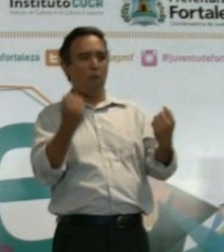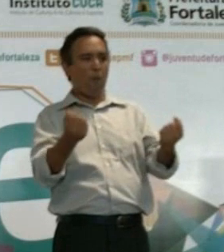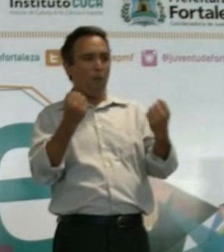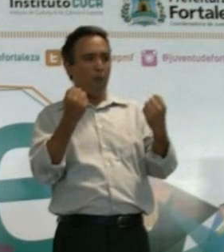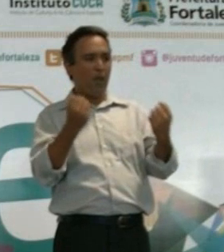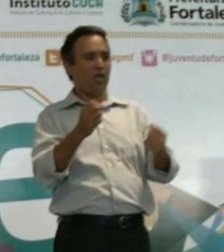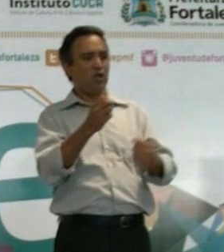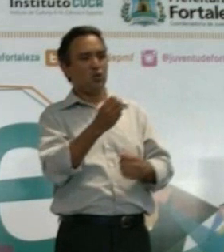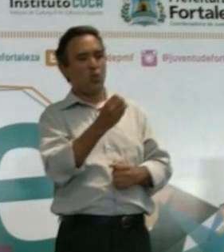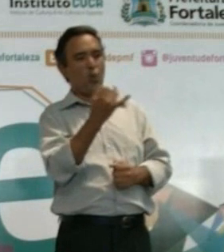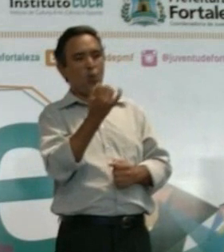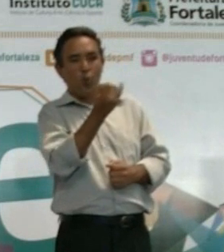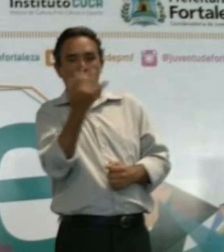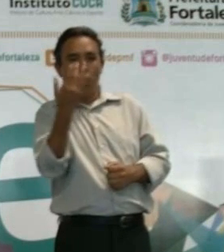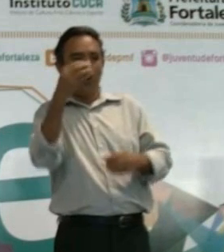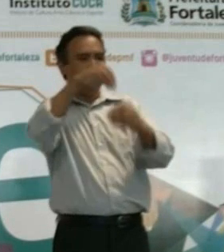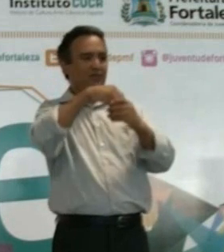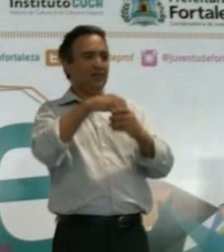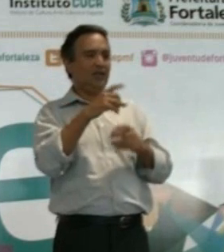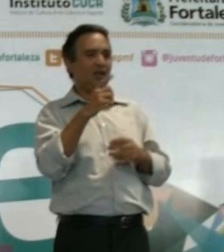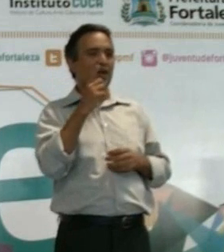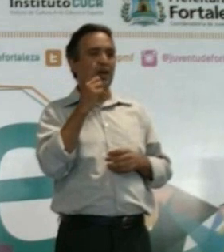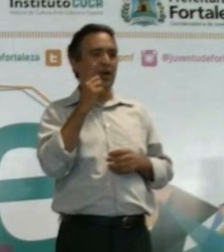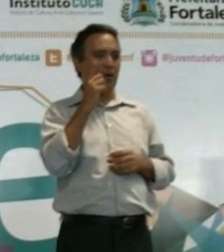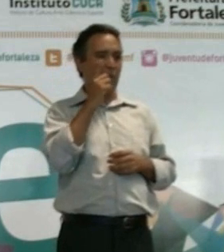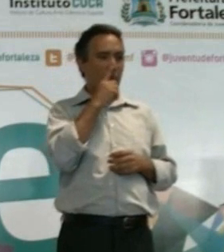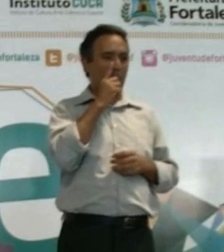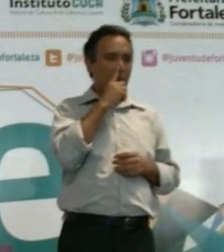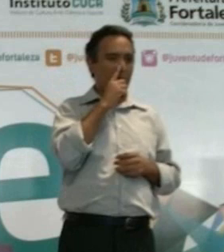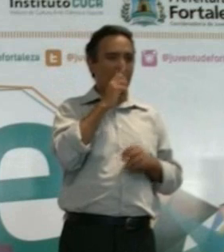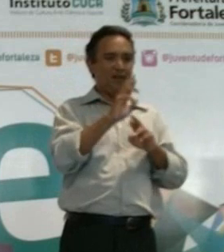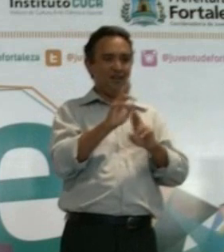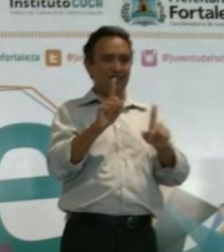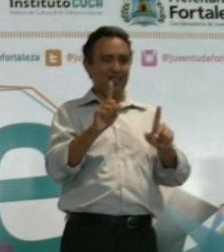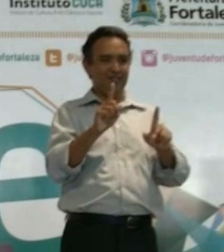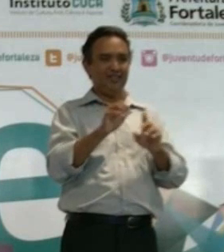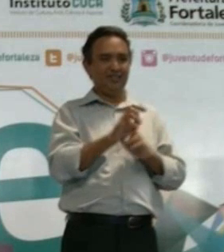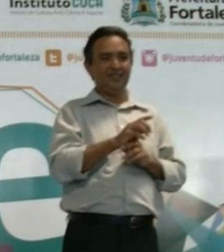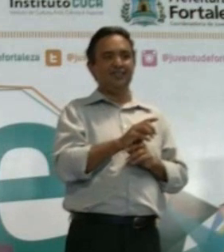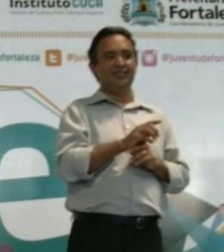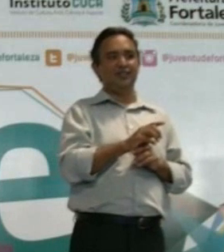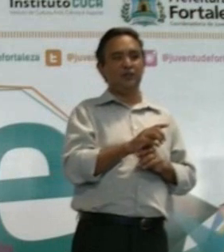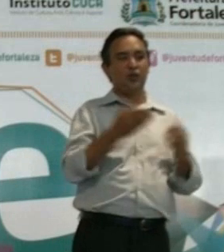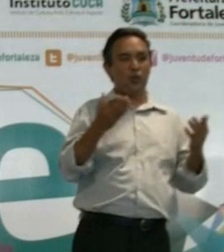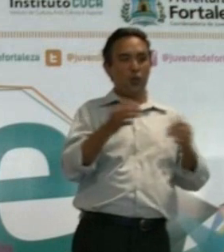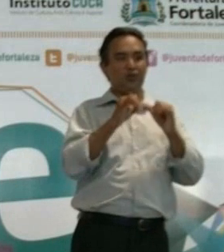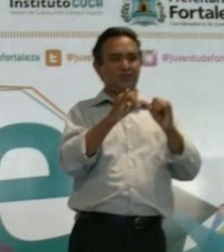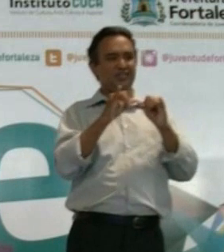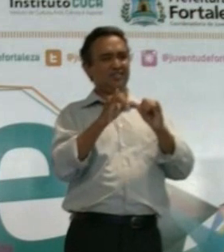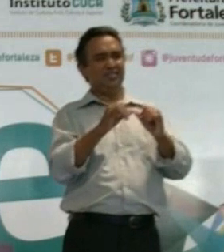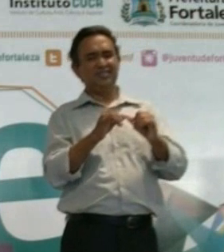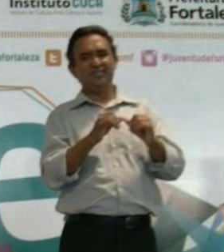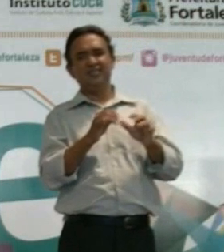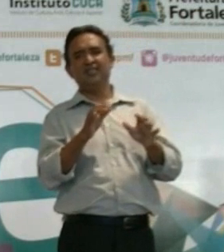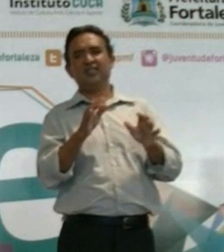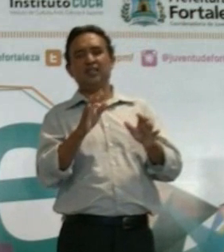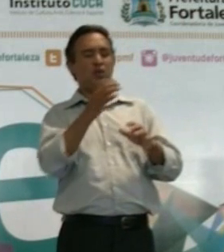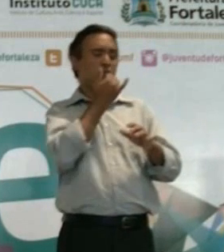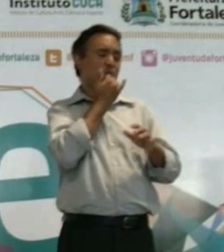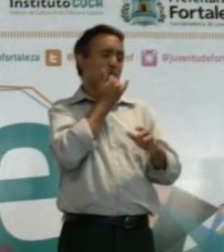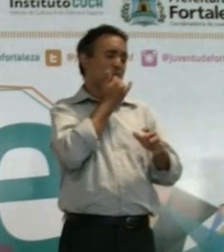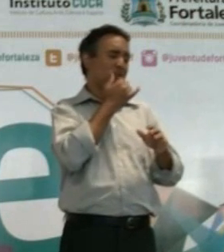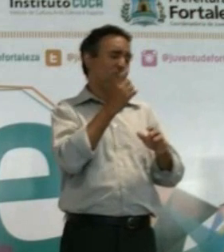número de biscoitos que tem a outra de 1,80, não é verdade? Então é muito. Hoje os supermercados enganam muito. Os supermercados não.